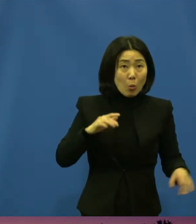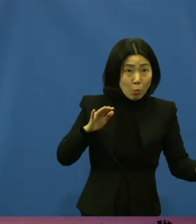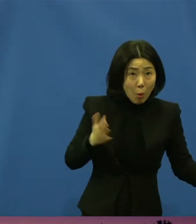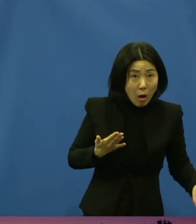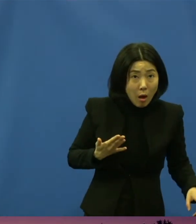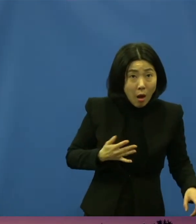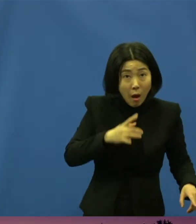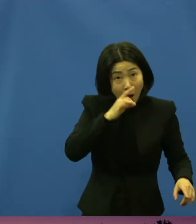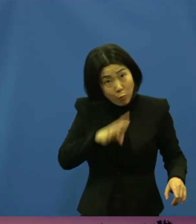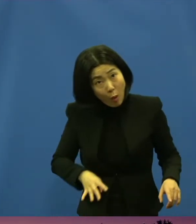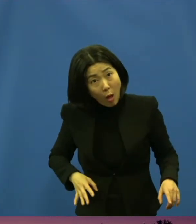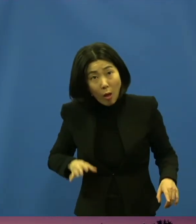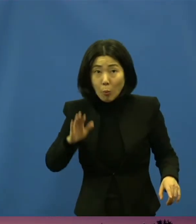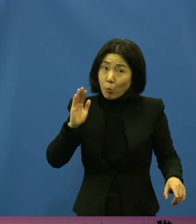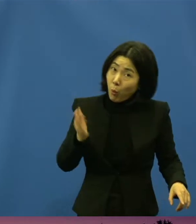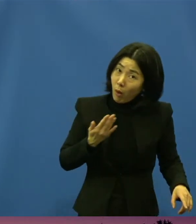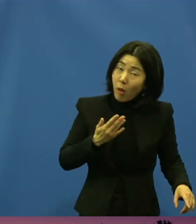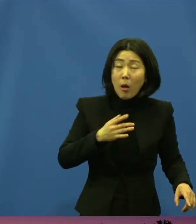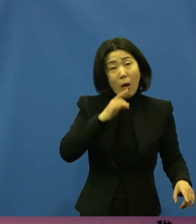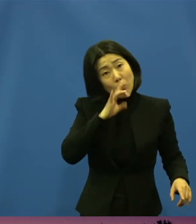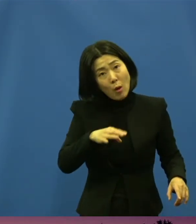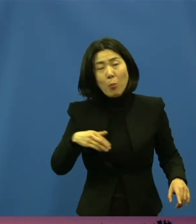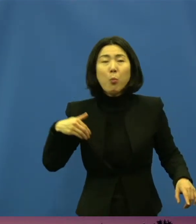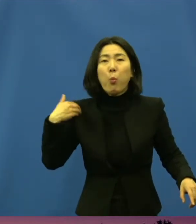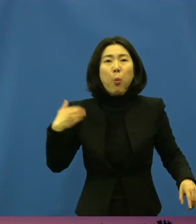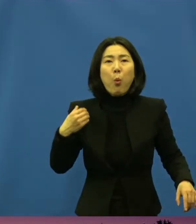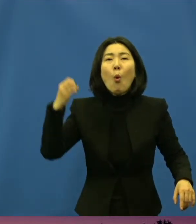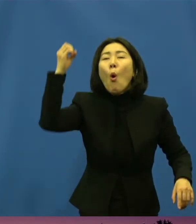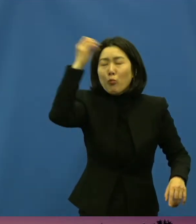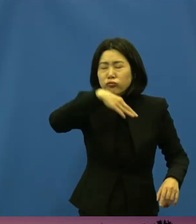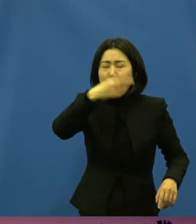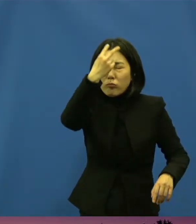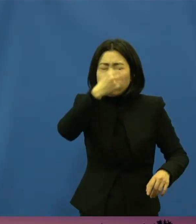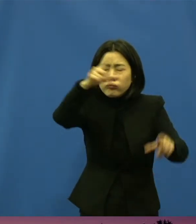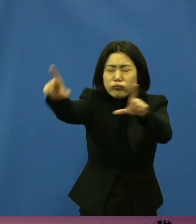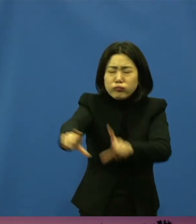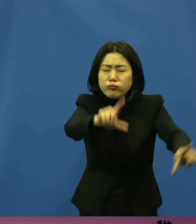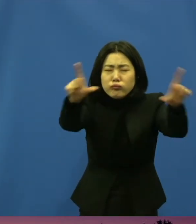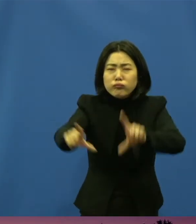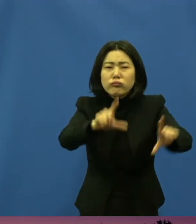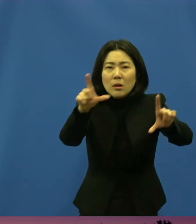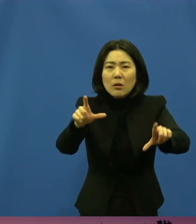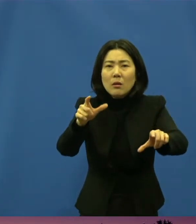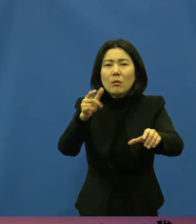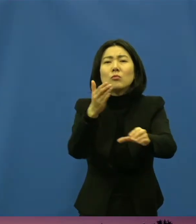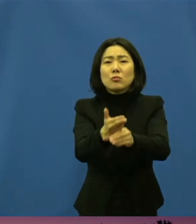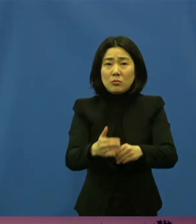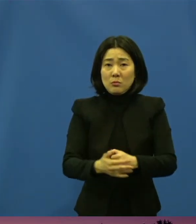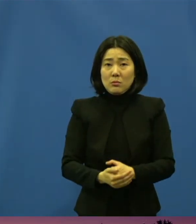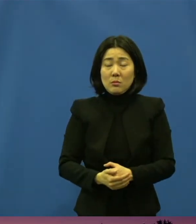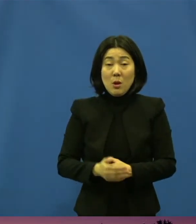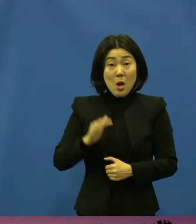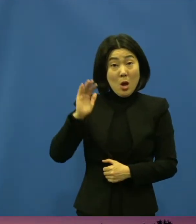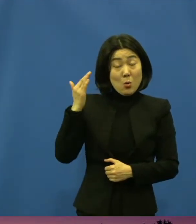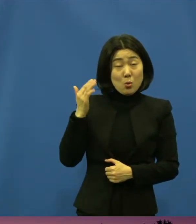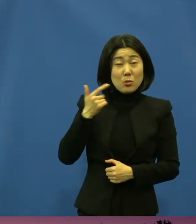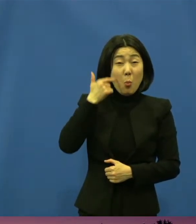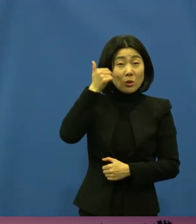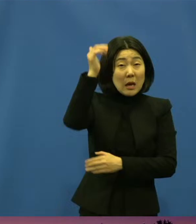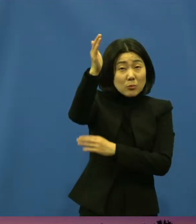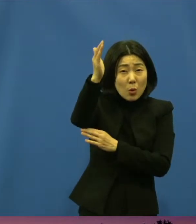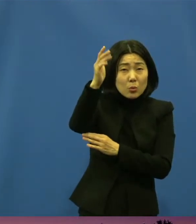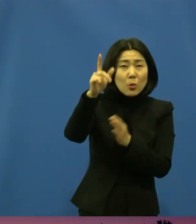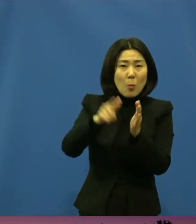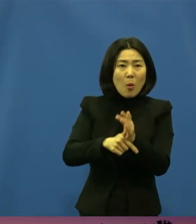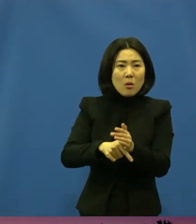세게 말씀대로 선포할 자신이 없는 거예요. 왜? 설교자 자신도 그렇게 살고 있지 않는 요인도